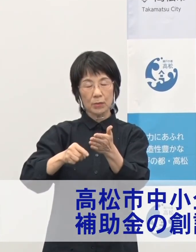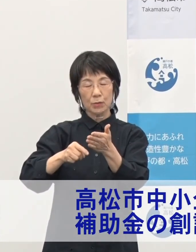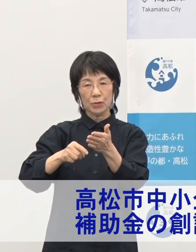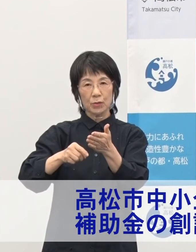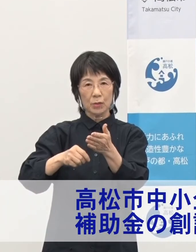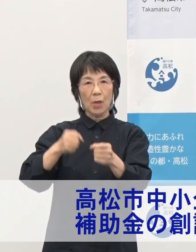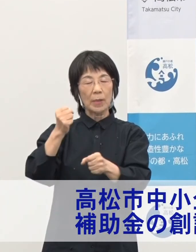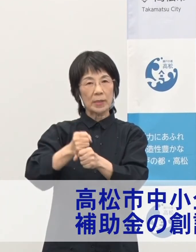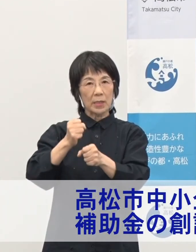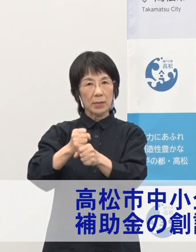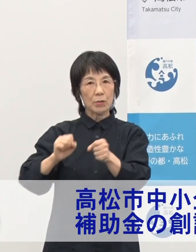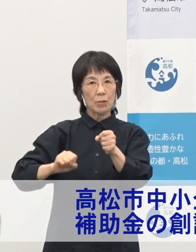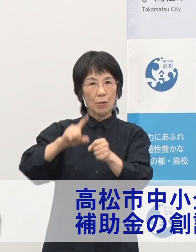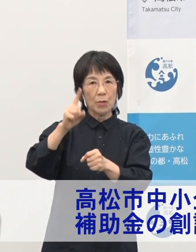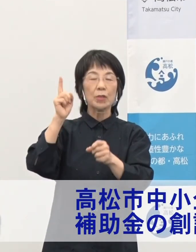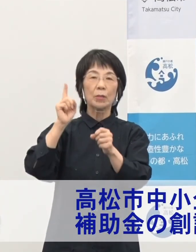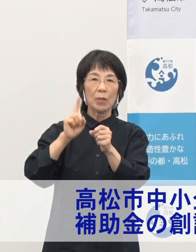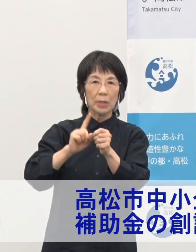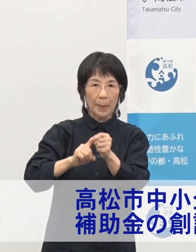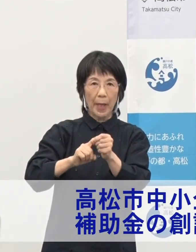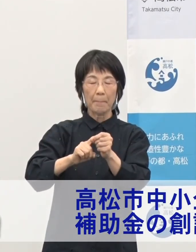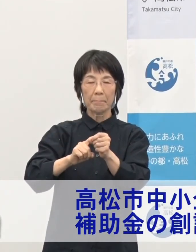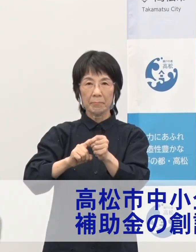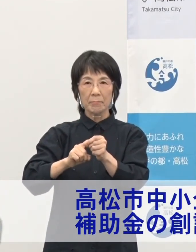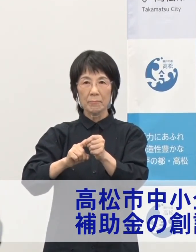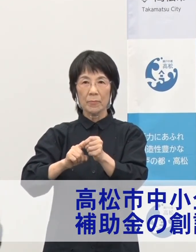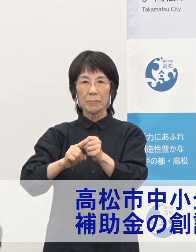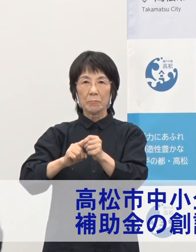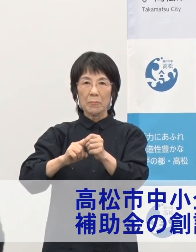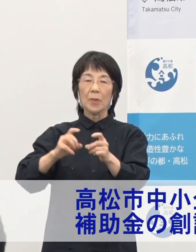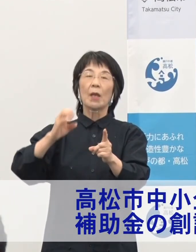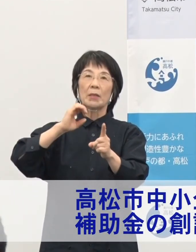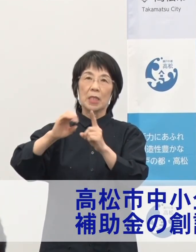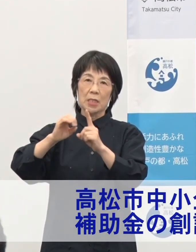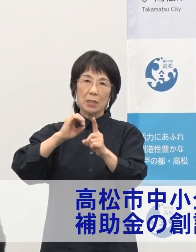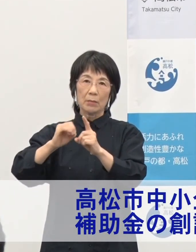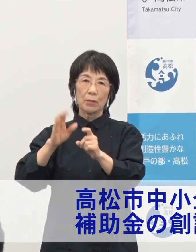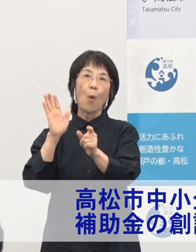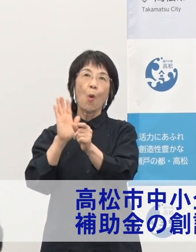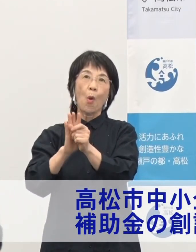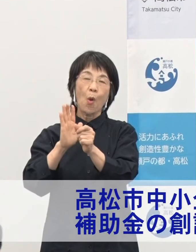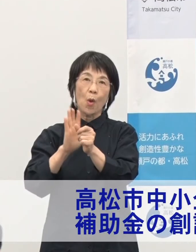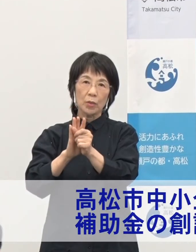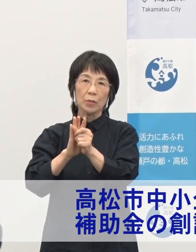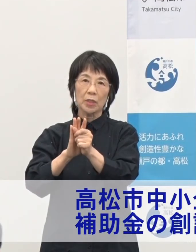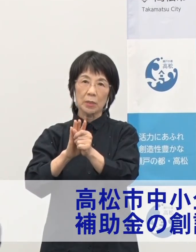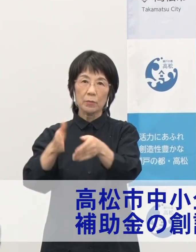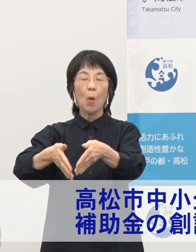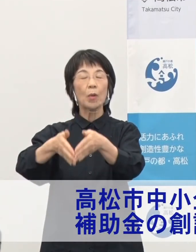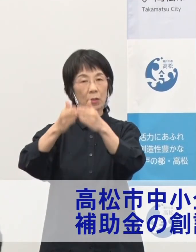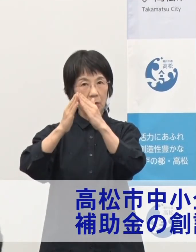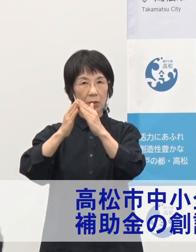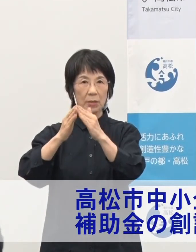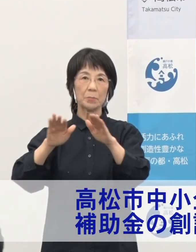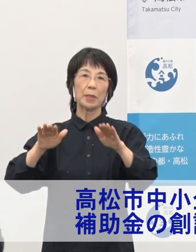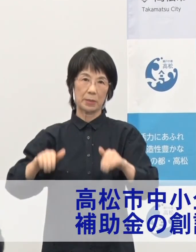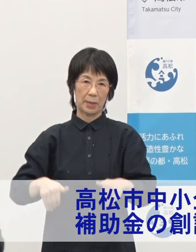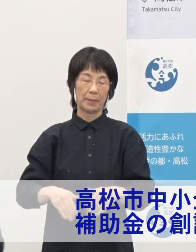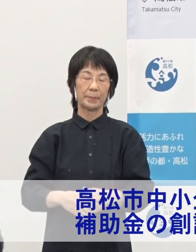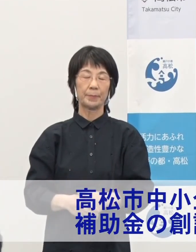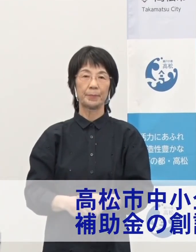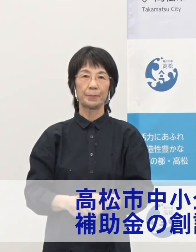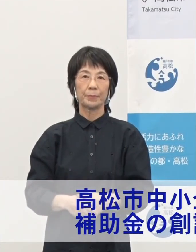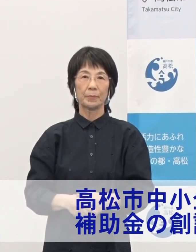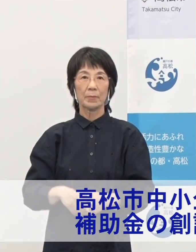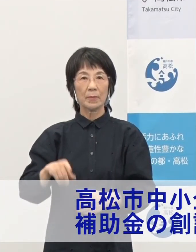する高松市中小企業とデジタルシフト事業補助金放送雪いたしたところでございます